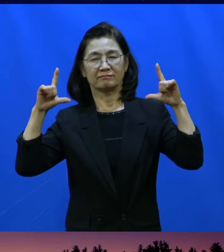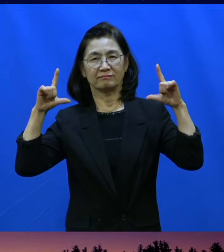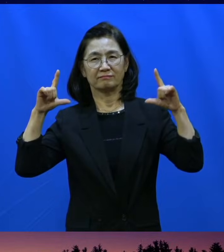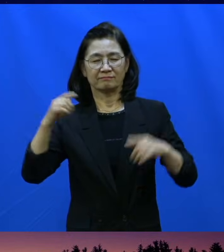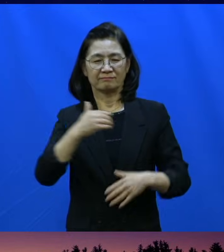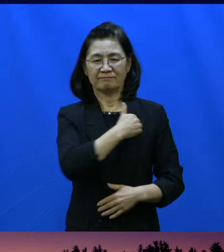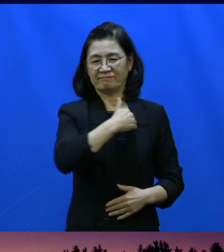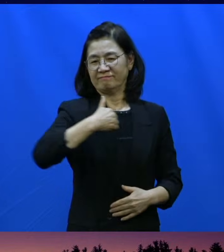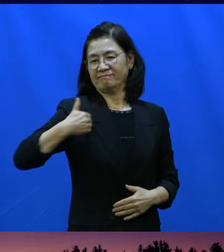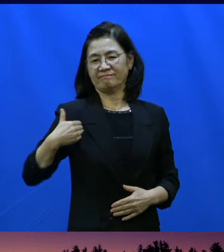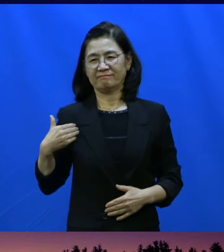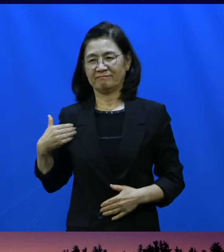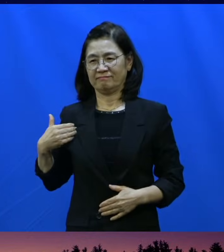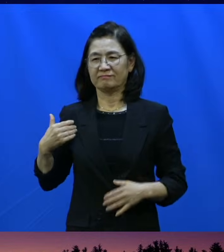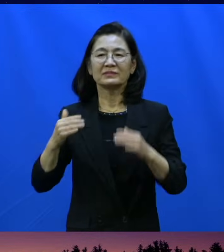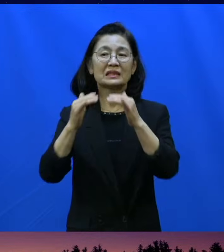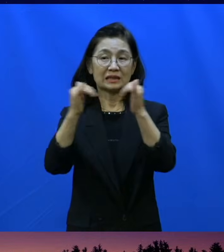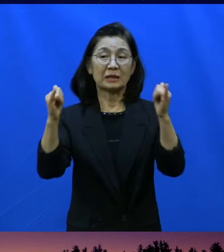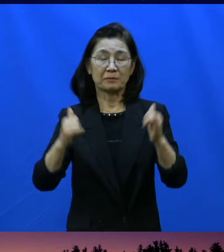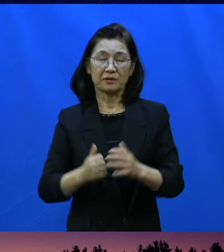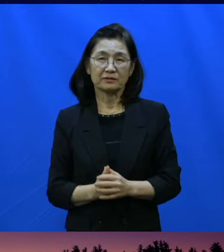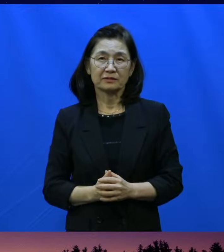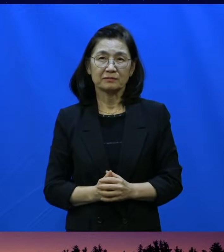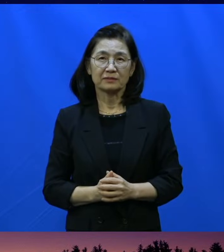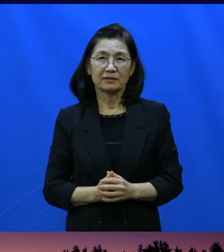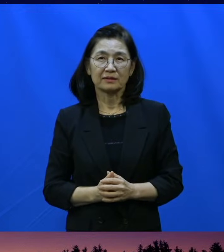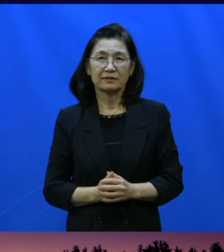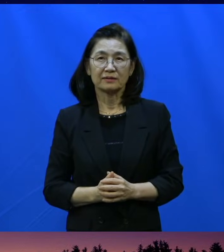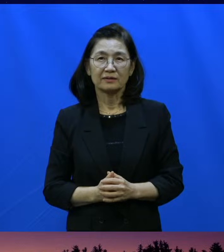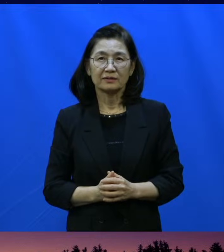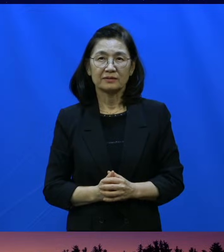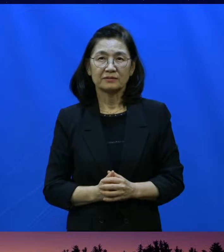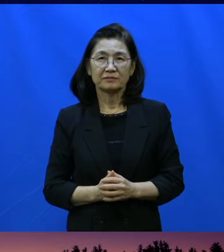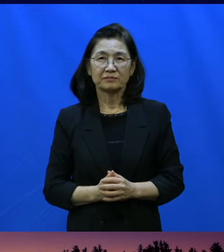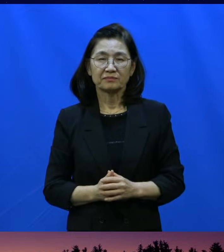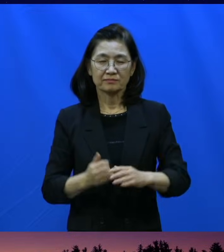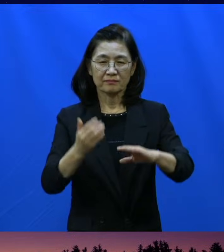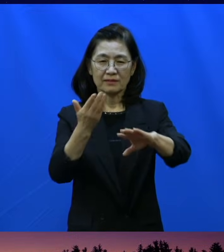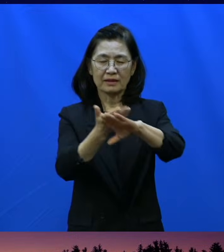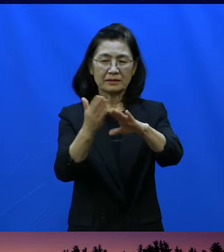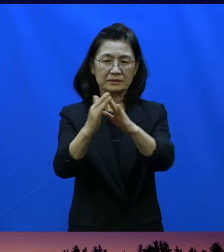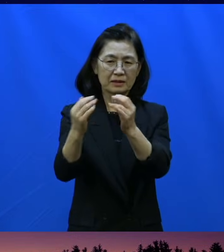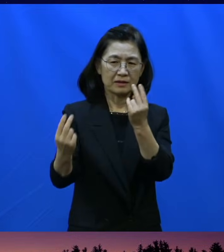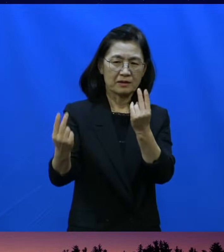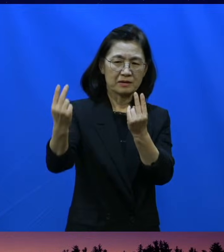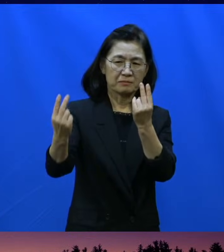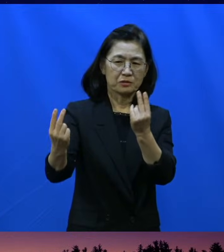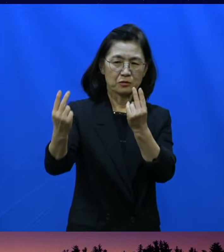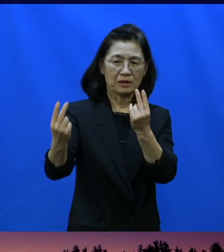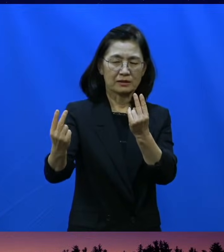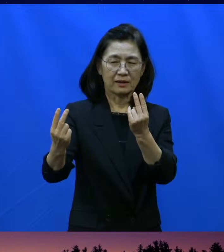자신만만하고 뭐 다른 사람의 조금도 견주어지지 않을 사람이에요.